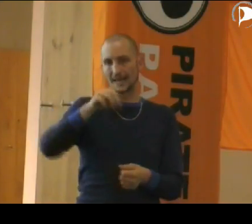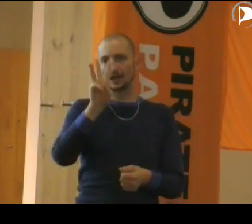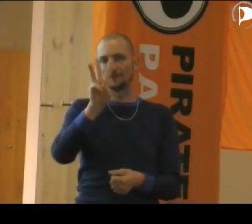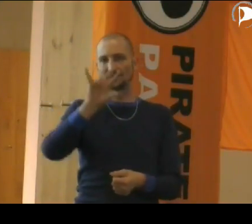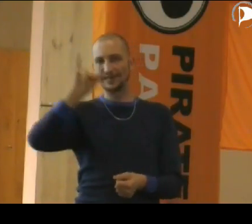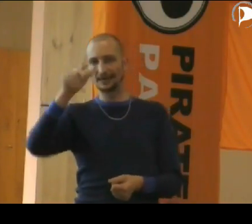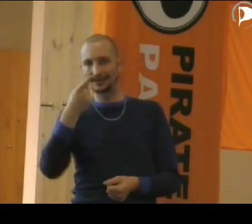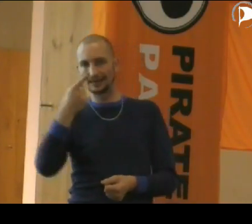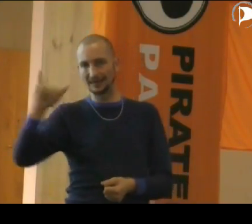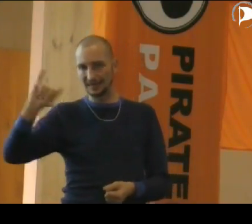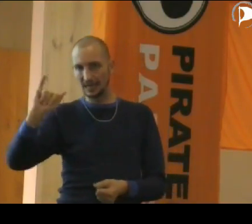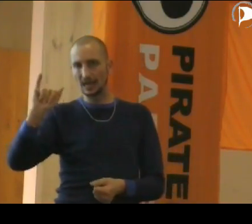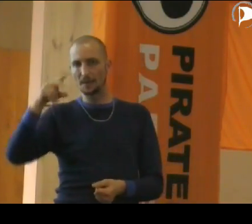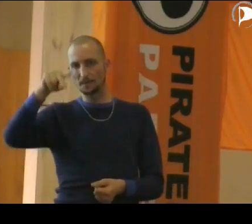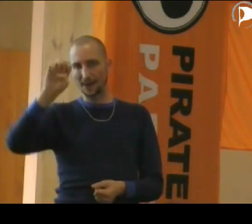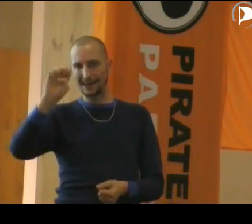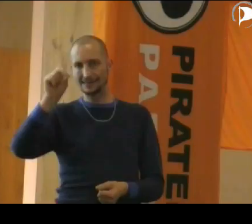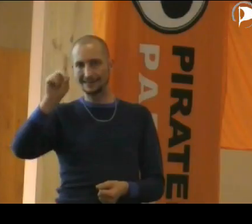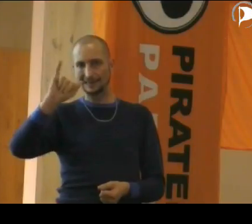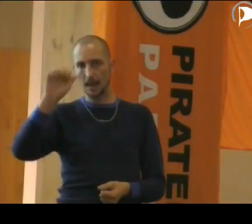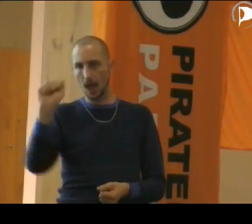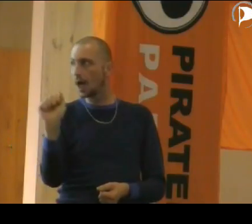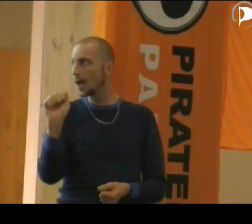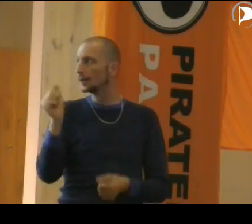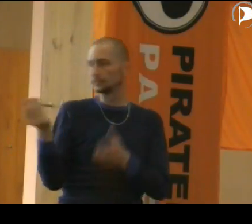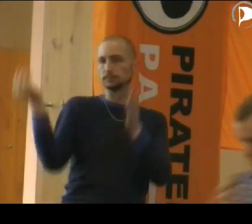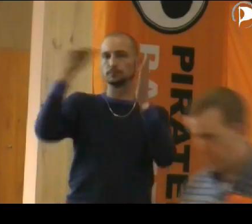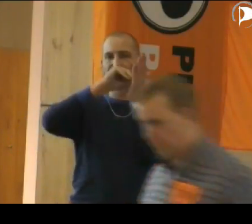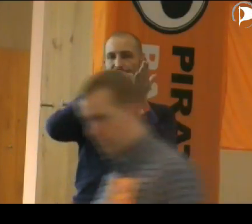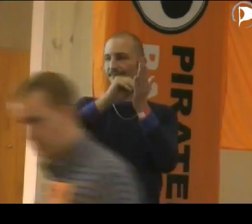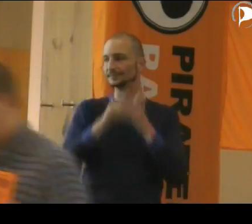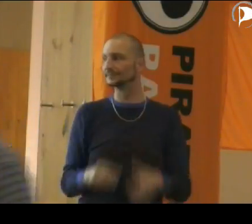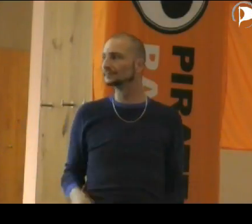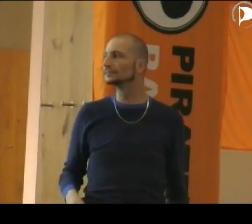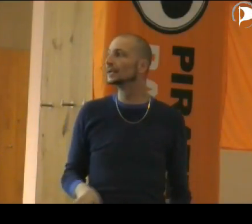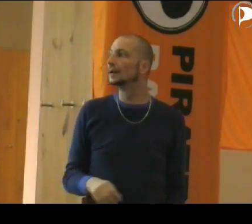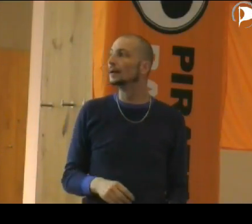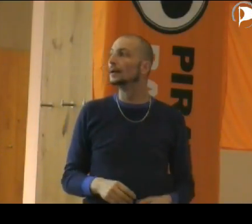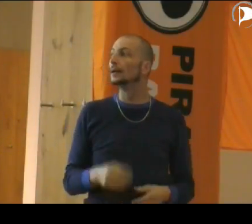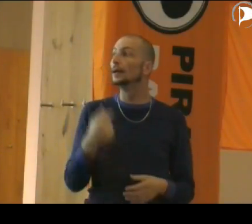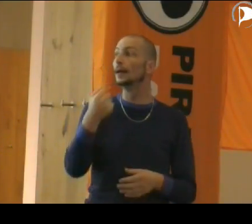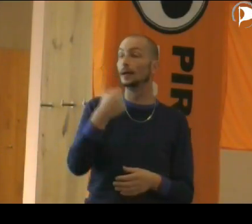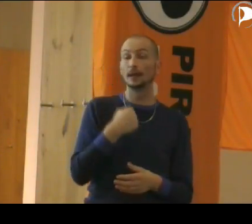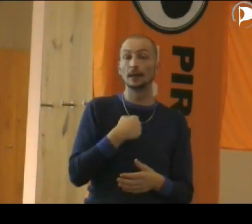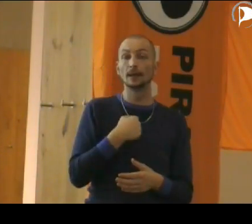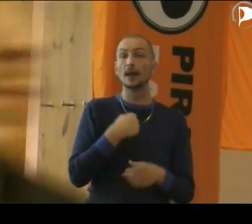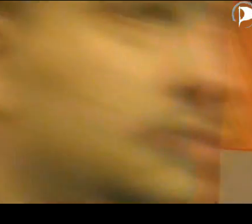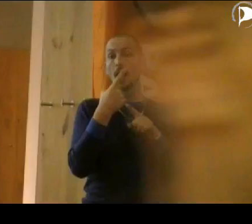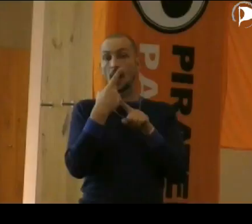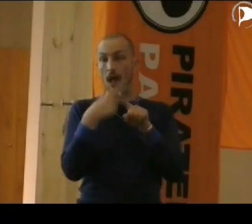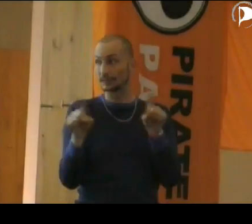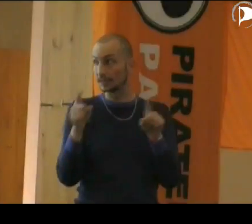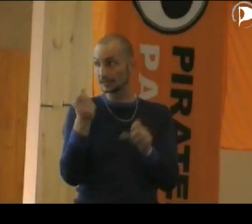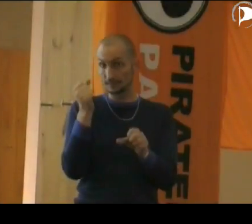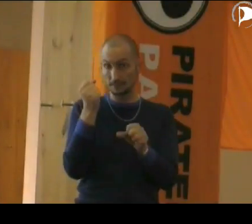denn dessen kandhamal der baustelle geht es mir vorgestellt ich mache etwas ganz anderes ich kann